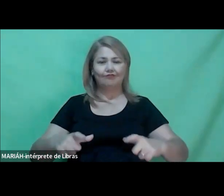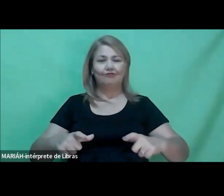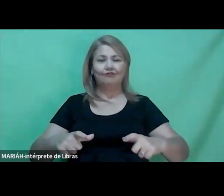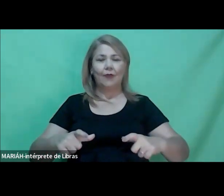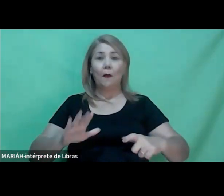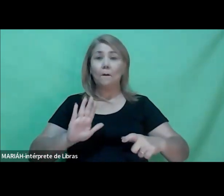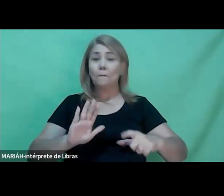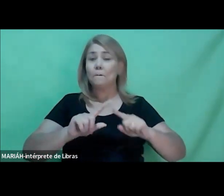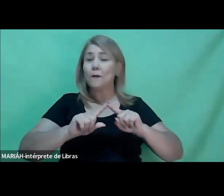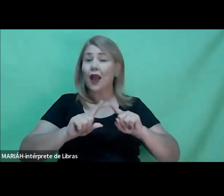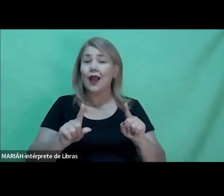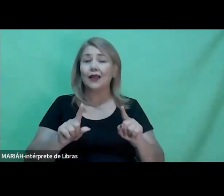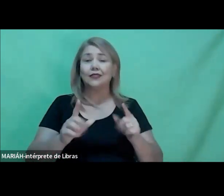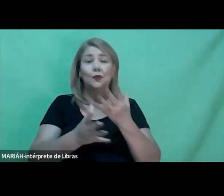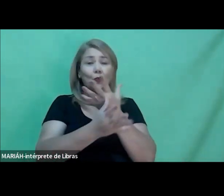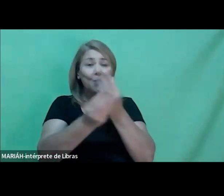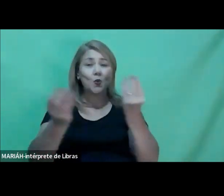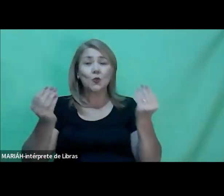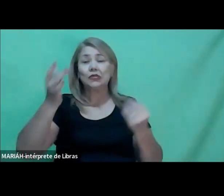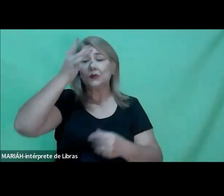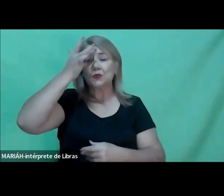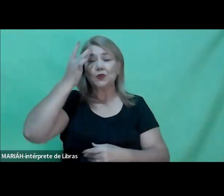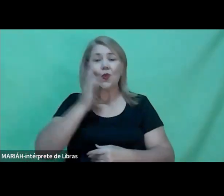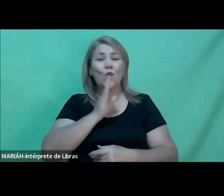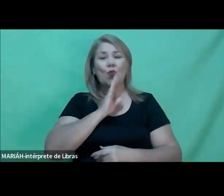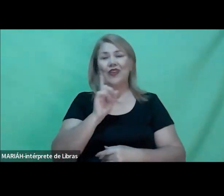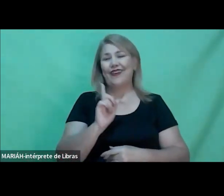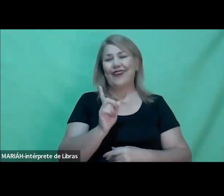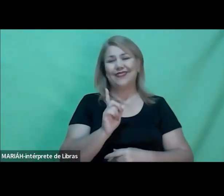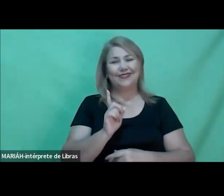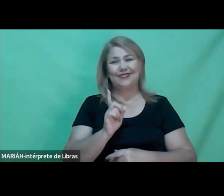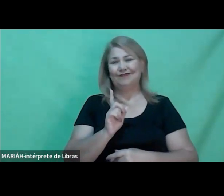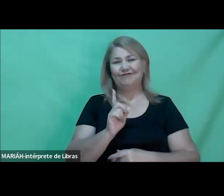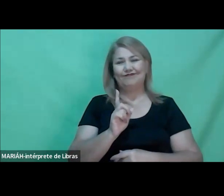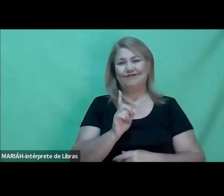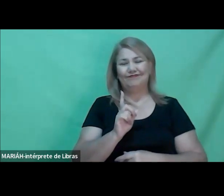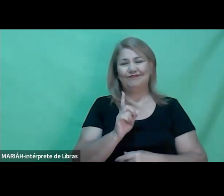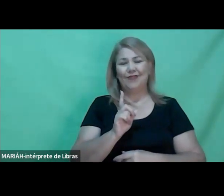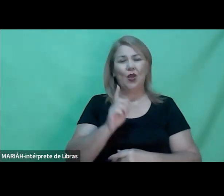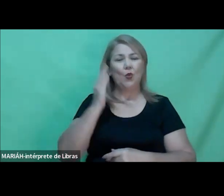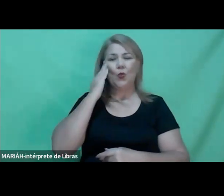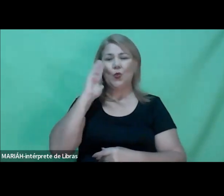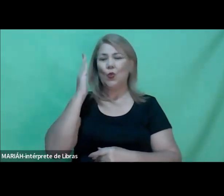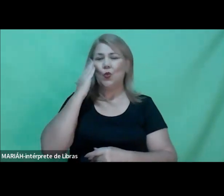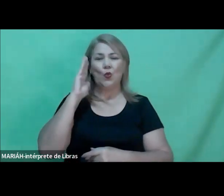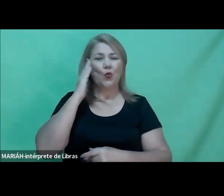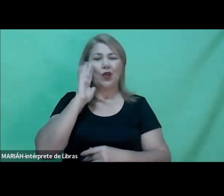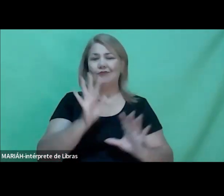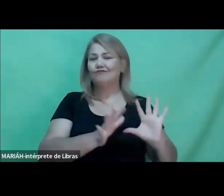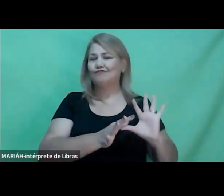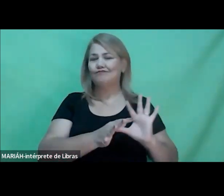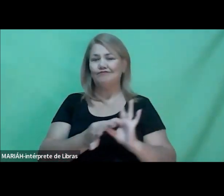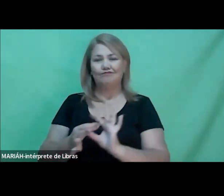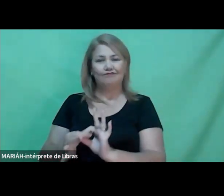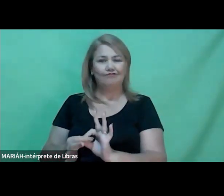sordociegas no conocen Esta técnica en muy posible que en otros contextos sea mucho más común pero a veces uno